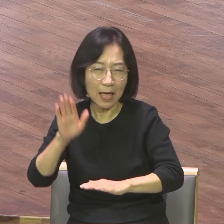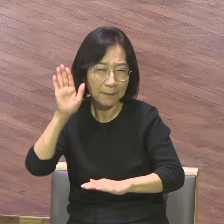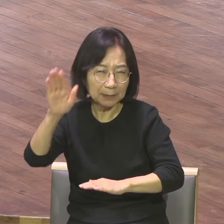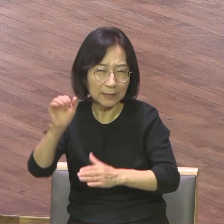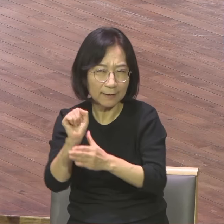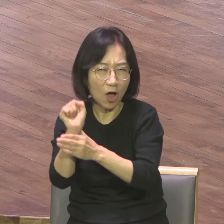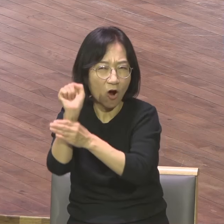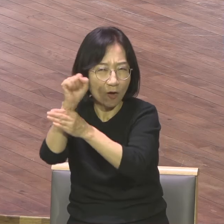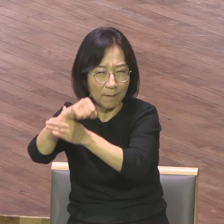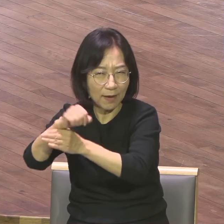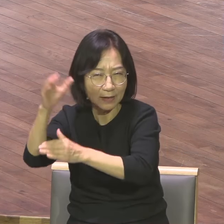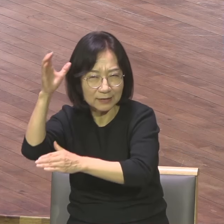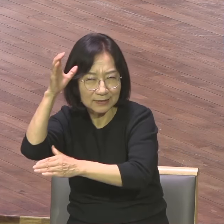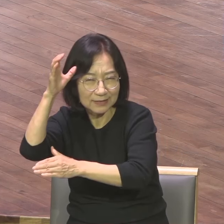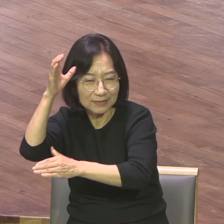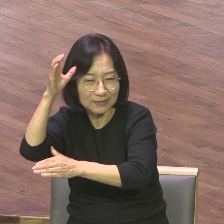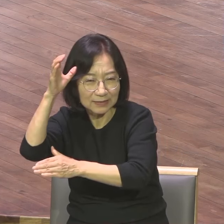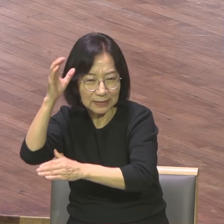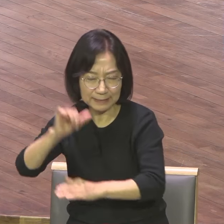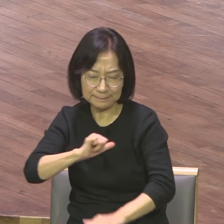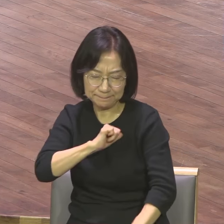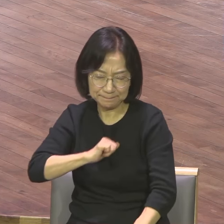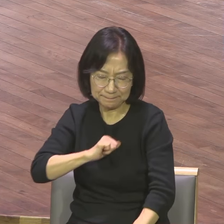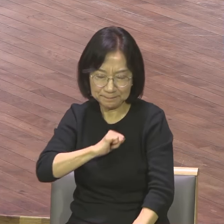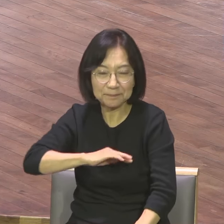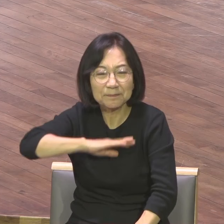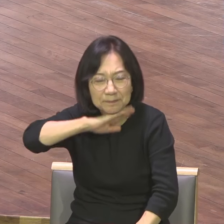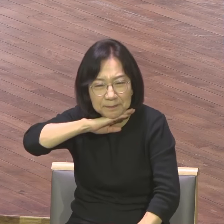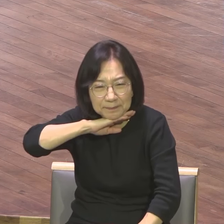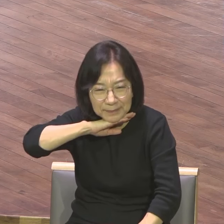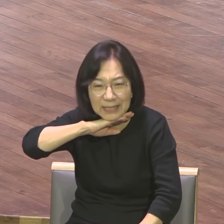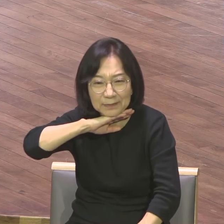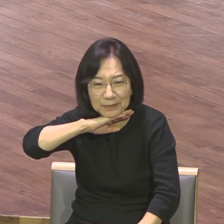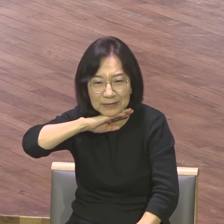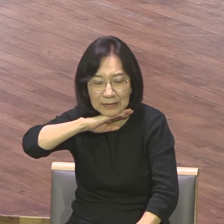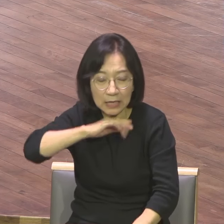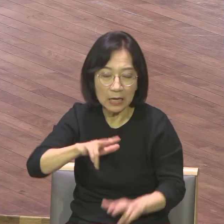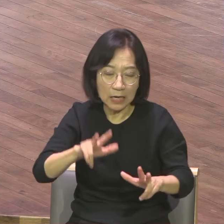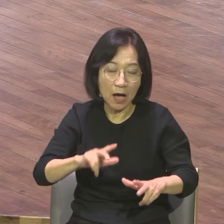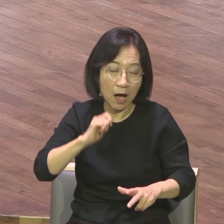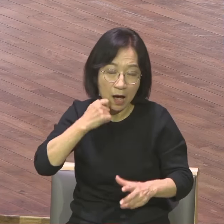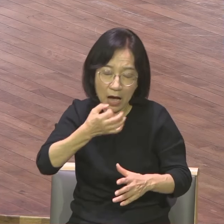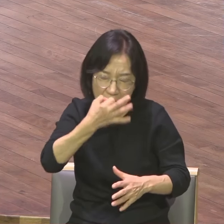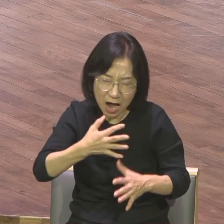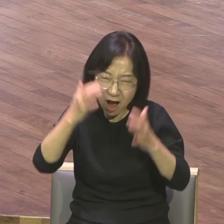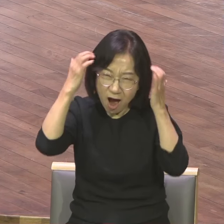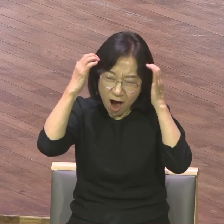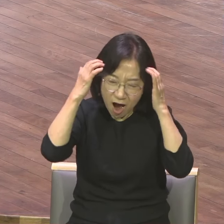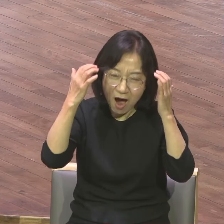바라보고 열매. 그 농부는 열매를 바라보고 다 넘어서지요.